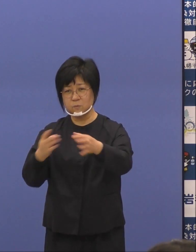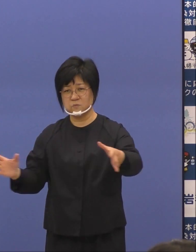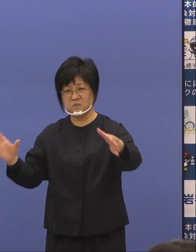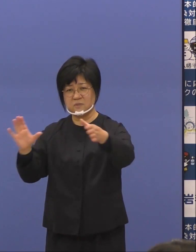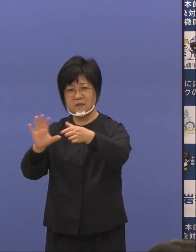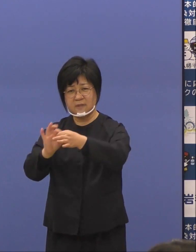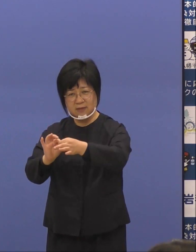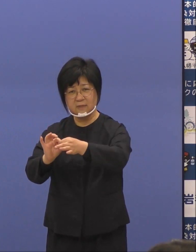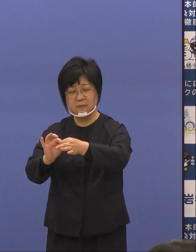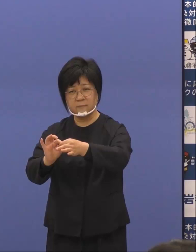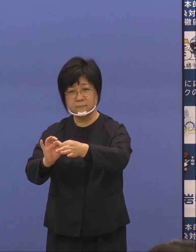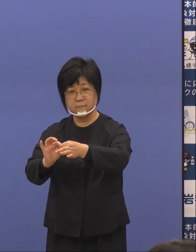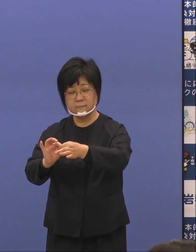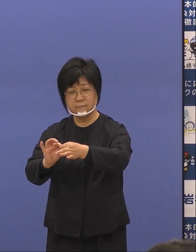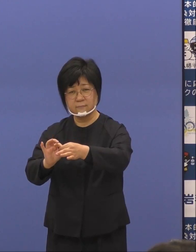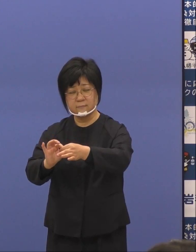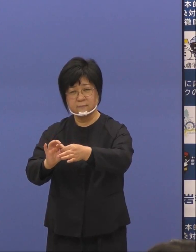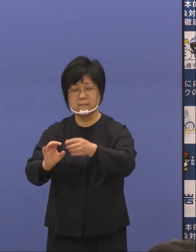で、